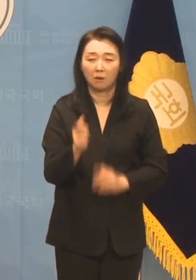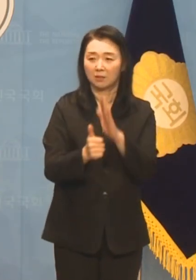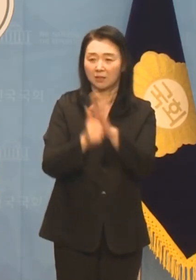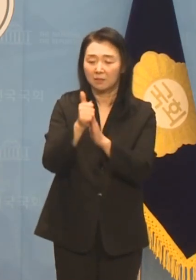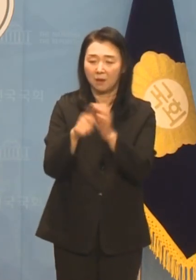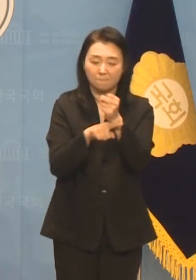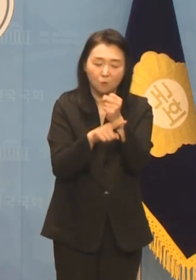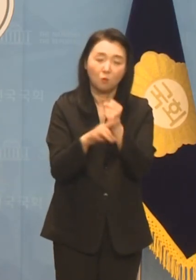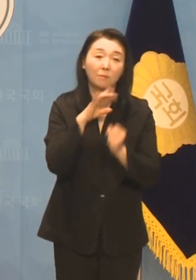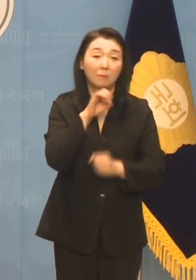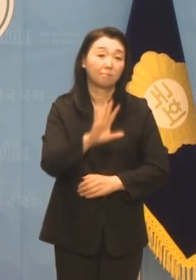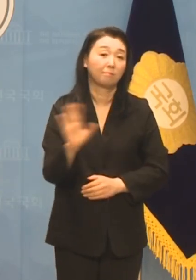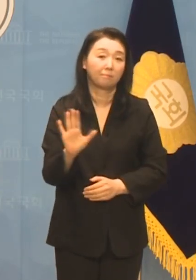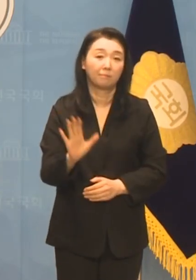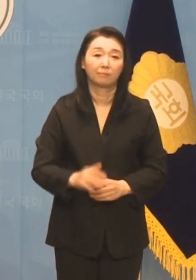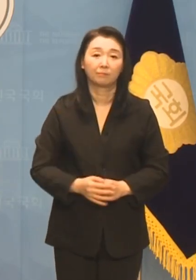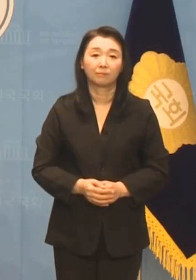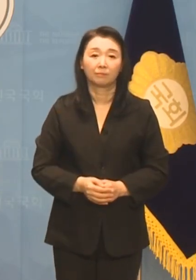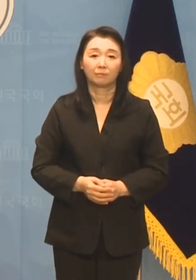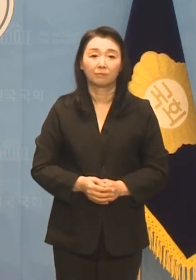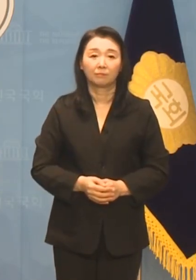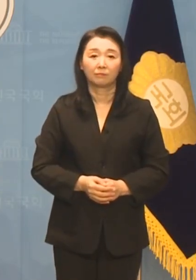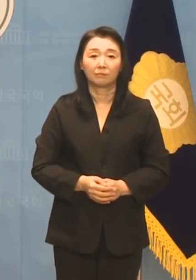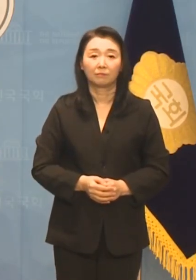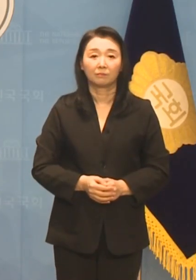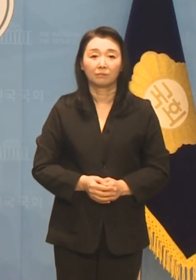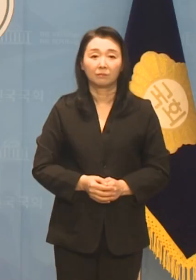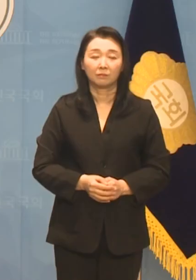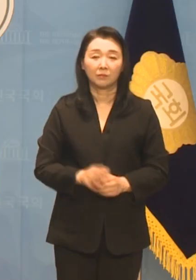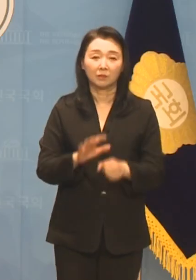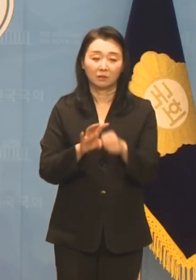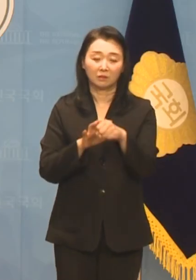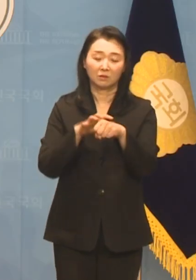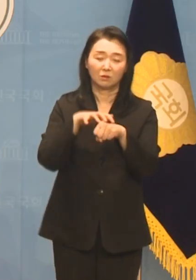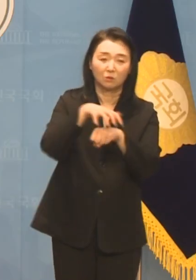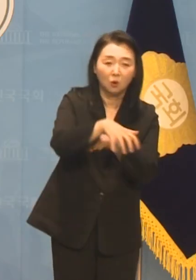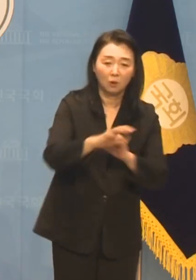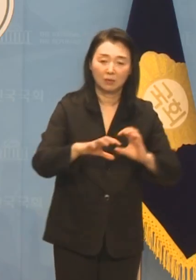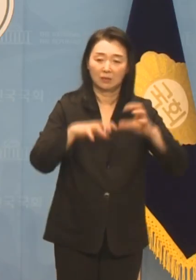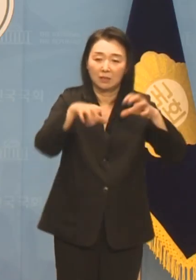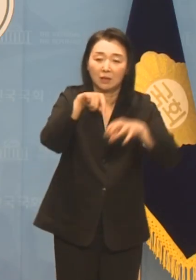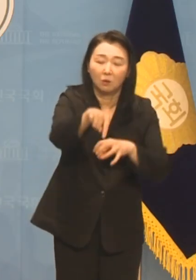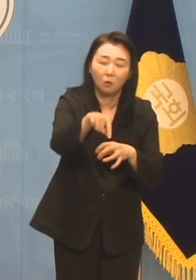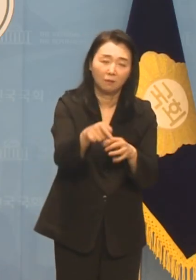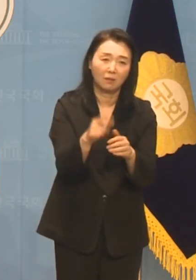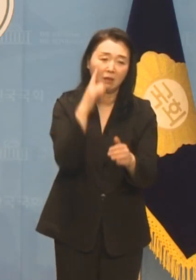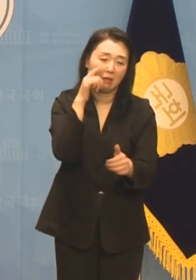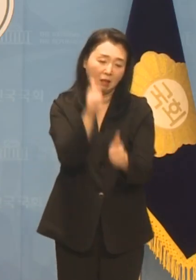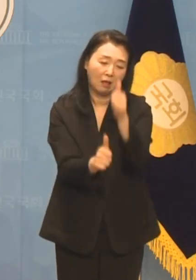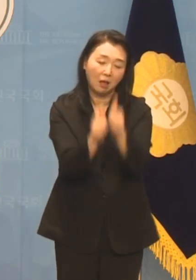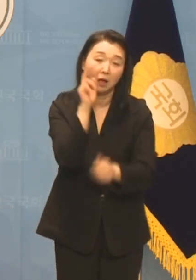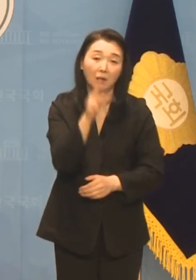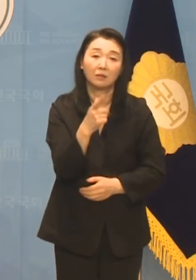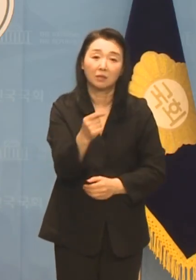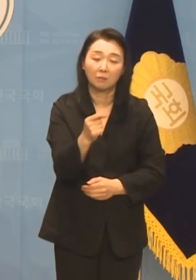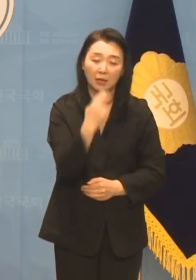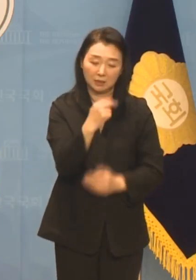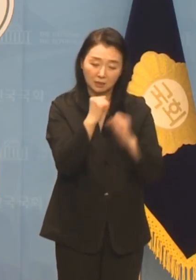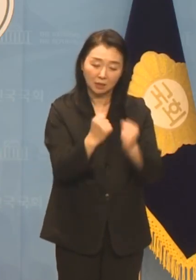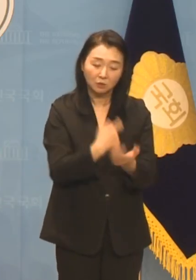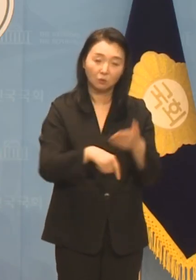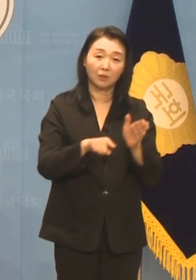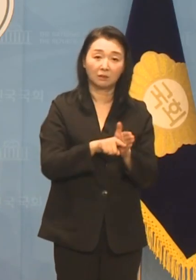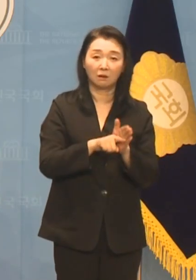것이 아닙니다. 냉혹한 글로벌 전장에서 생존하기 위해서는 이제